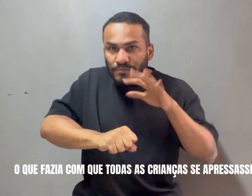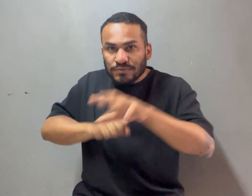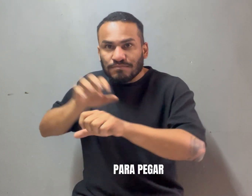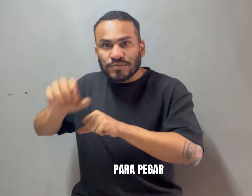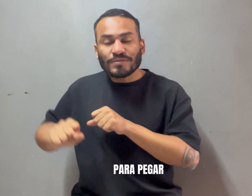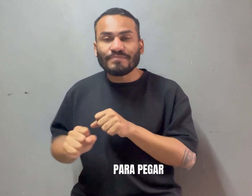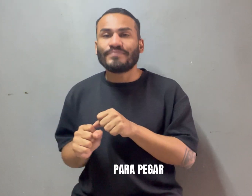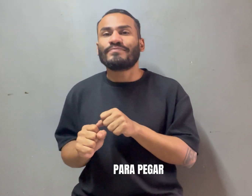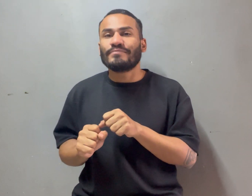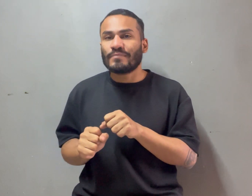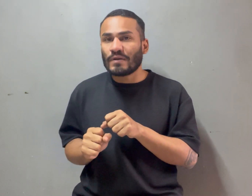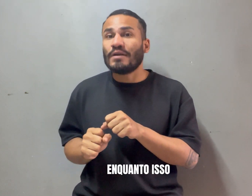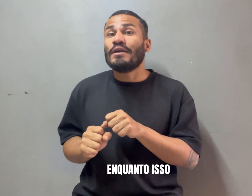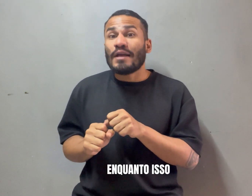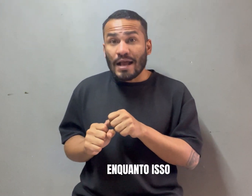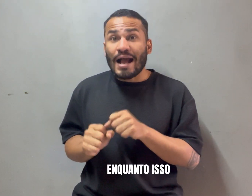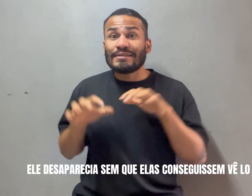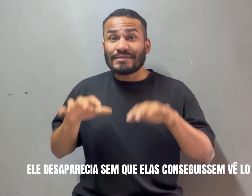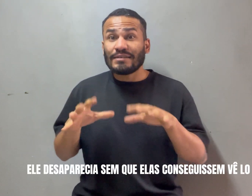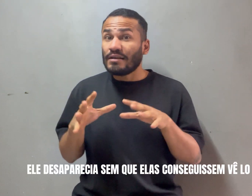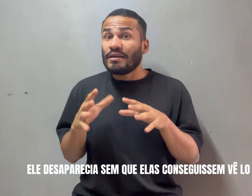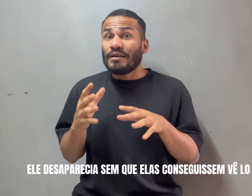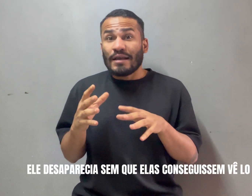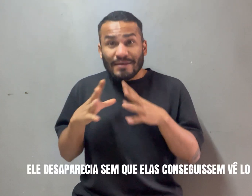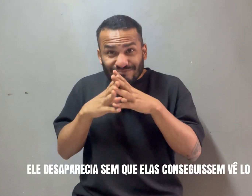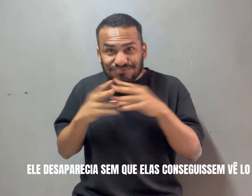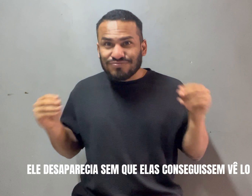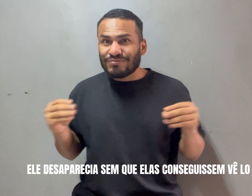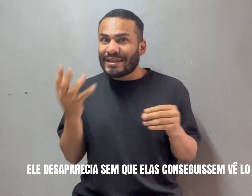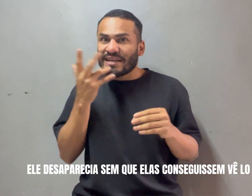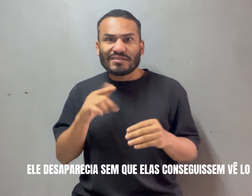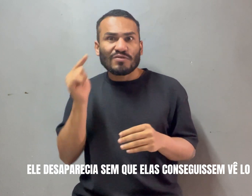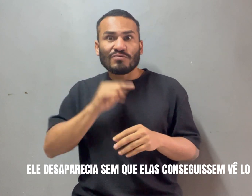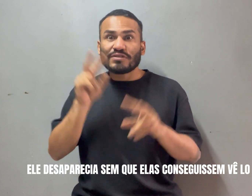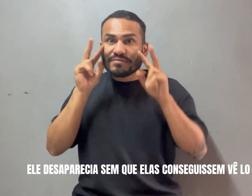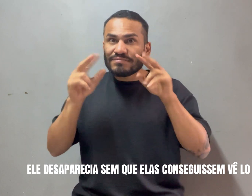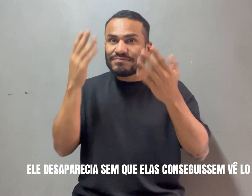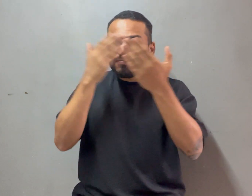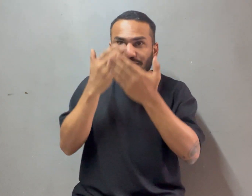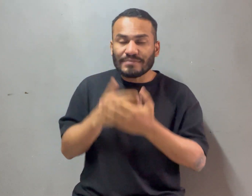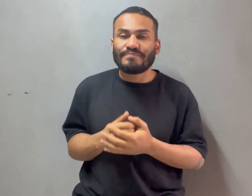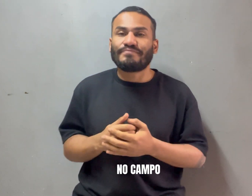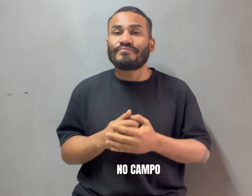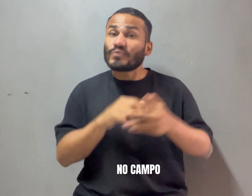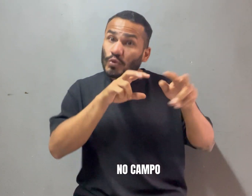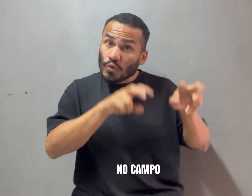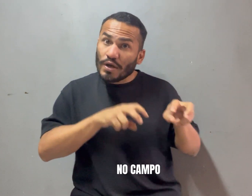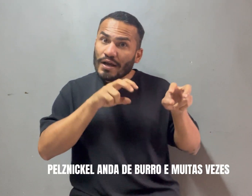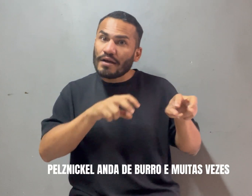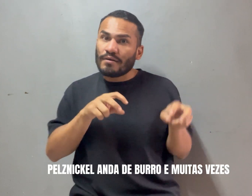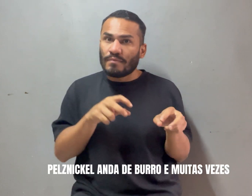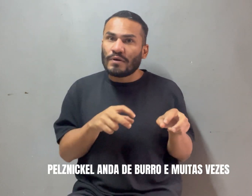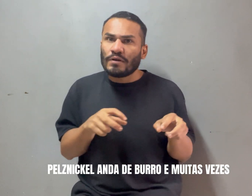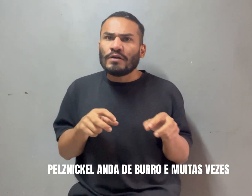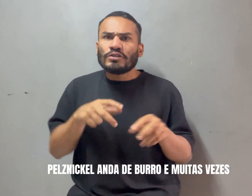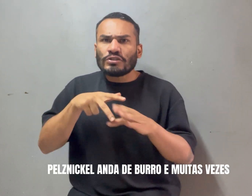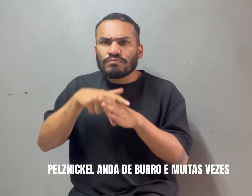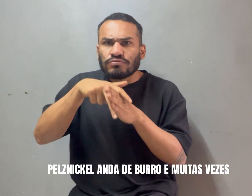para pegar. Enquanto isso, ele desaparecia sem que elas conseguissem vê-lo. No campo, Pelsnickel anda de burro